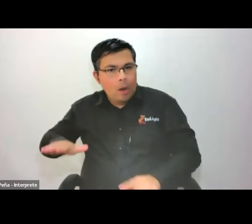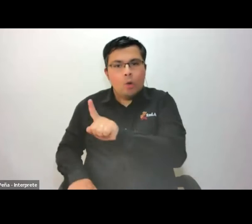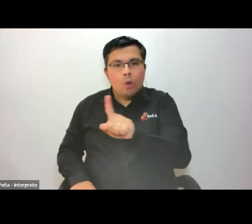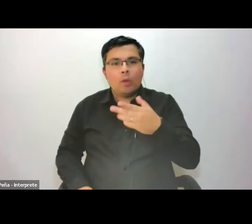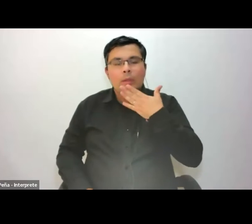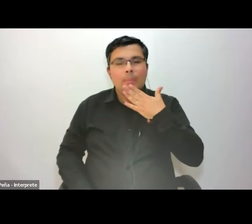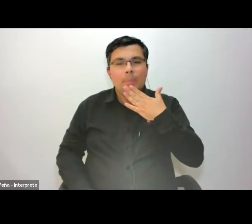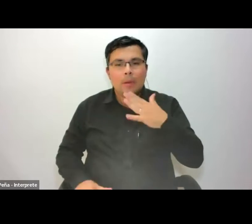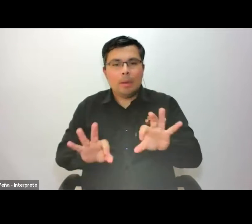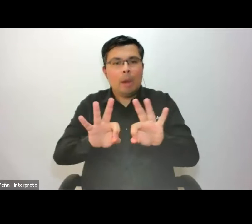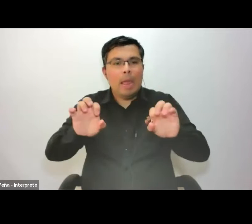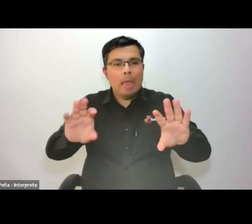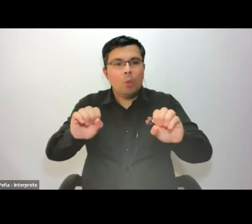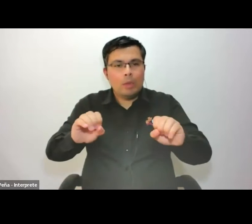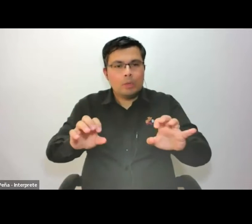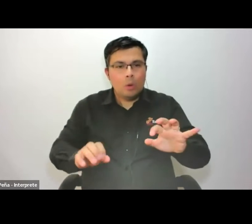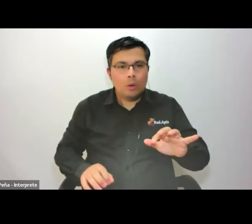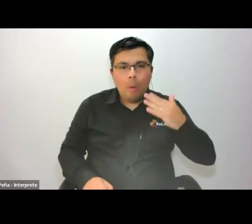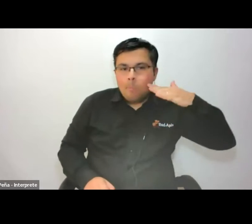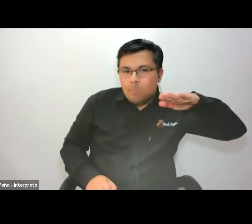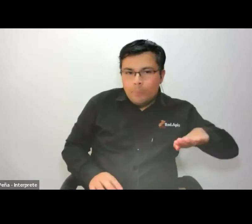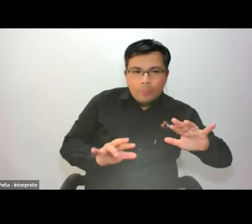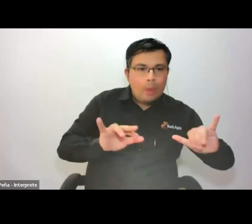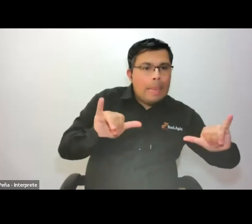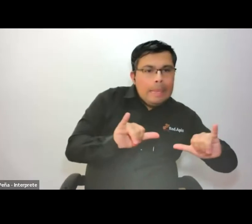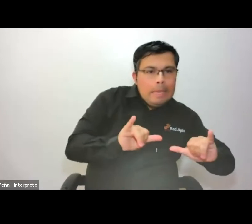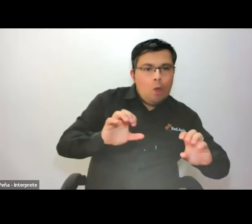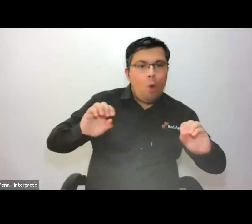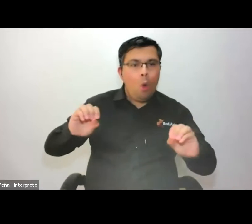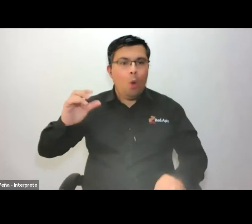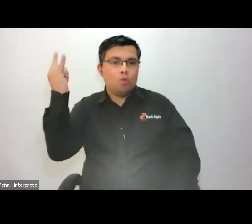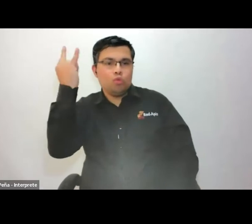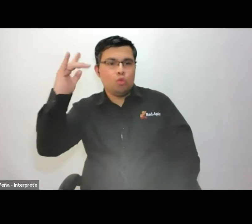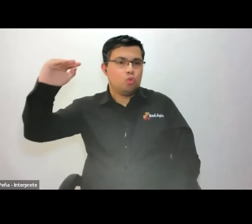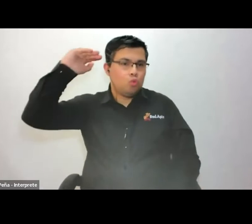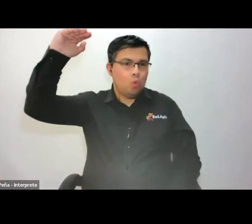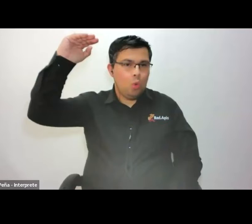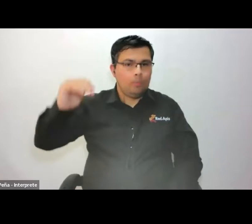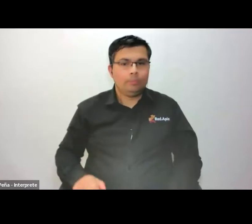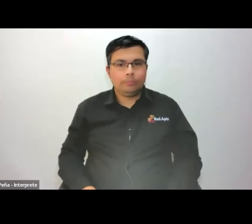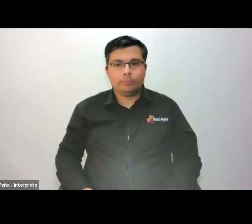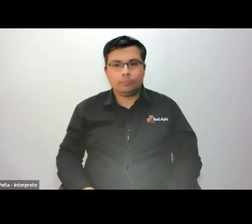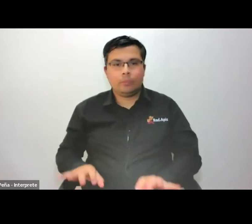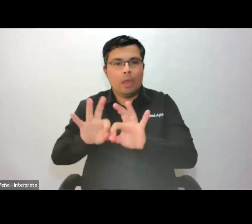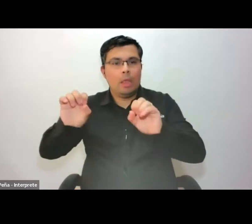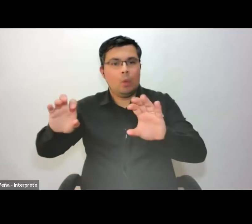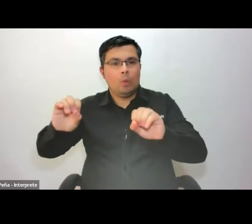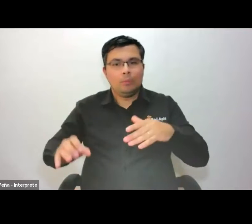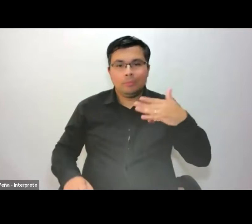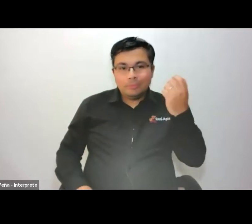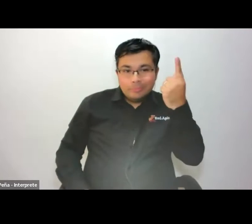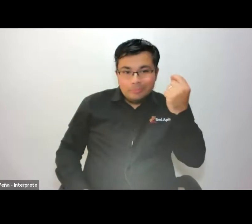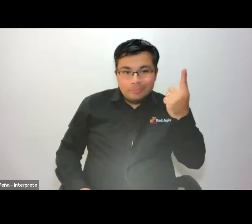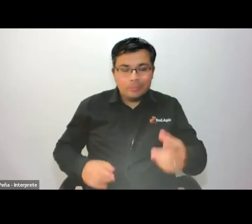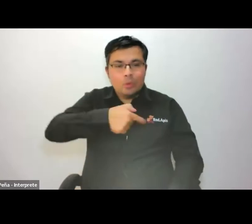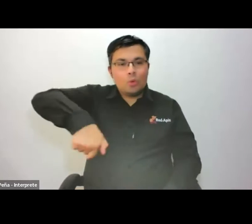para educación superior. Por lo tanto, tenemos el desafío de articular la respuesta educativa a lo largo de todo el sistema. Ahora, dentro